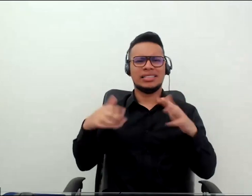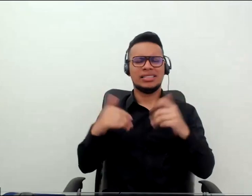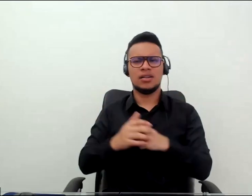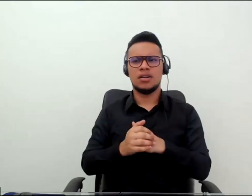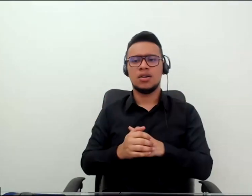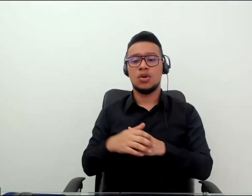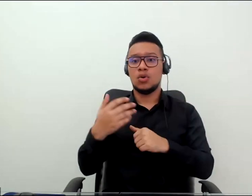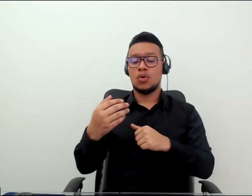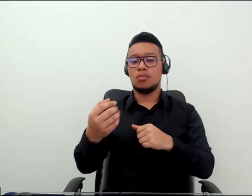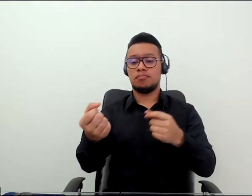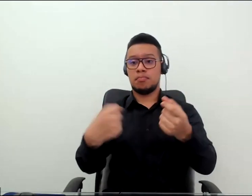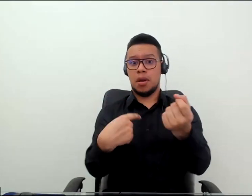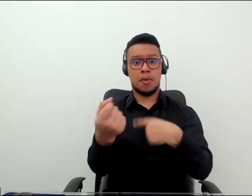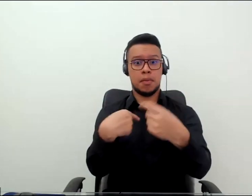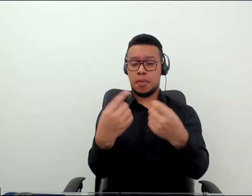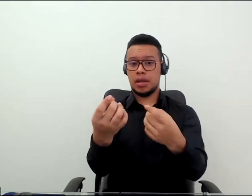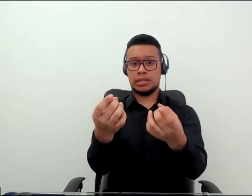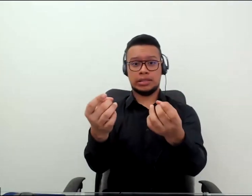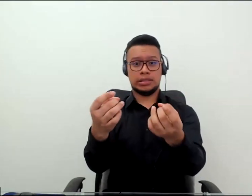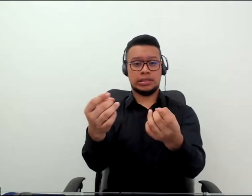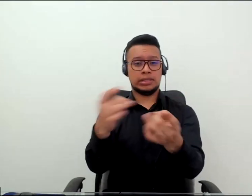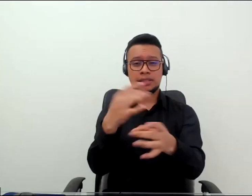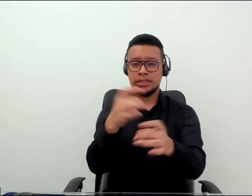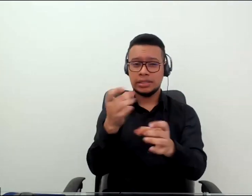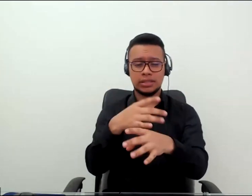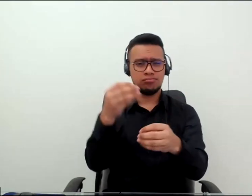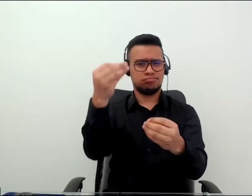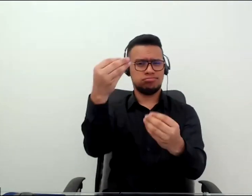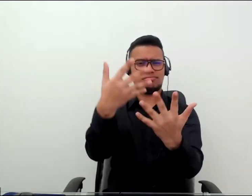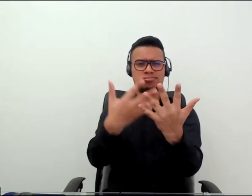ritmo con que entran las preguntas Hay una que me parece